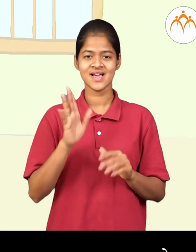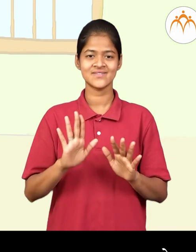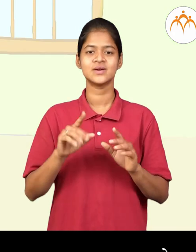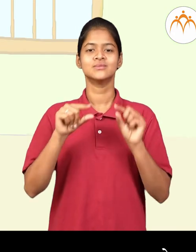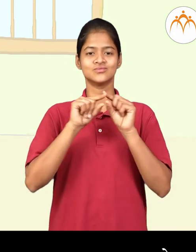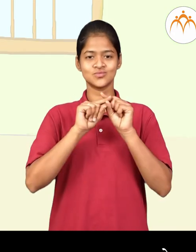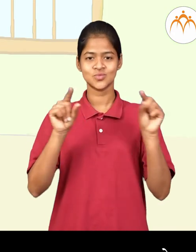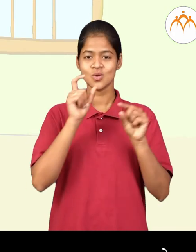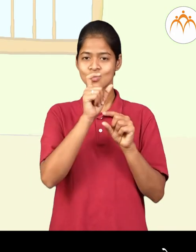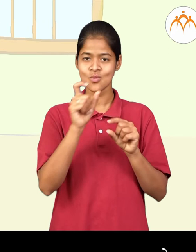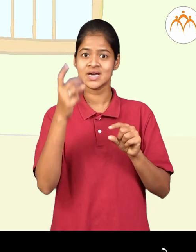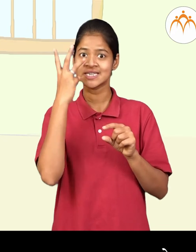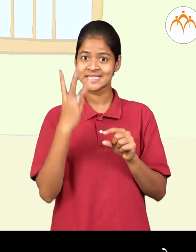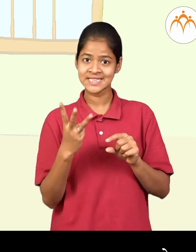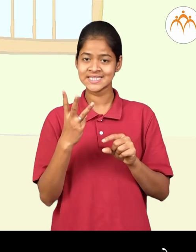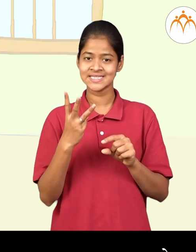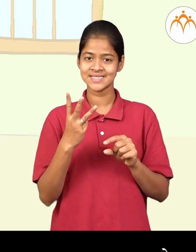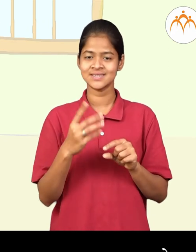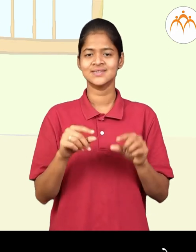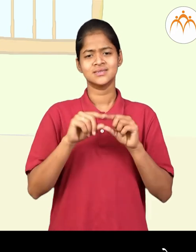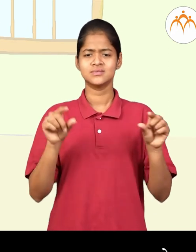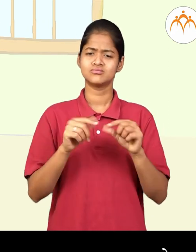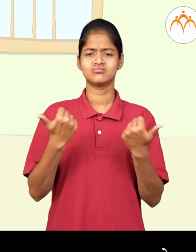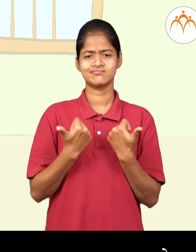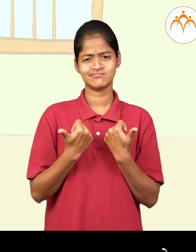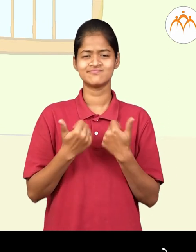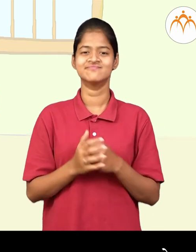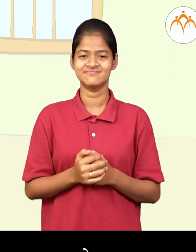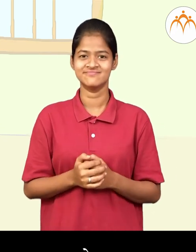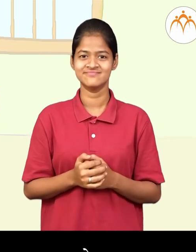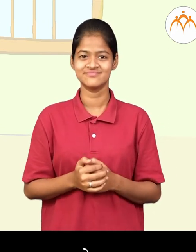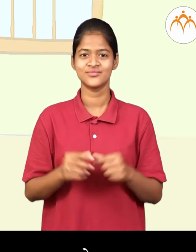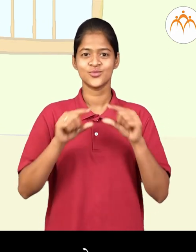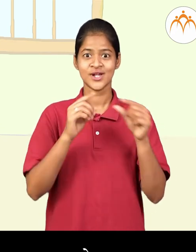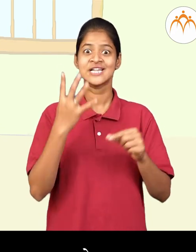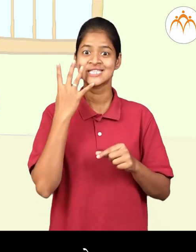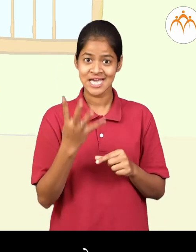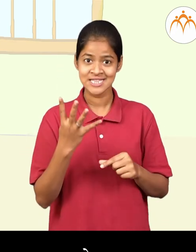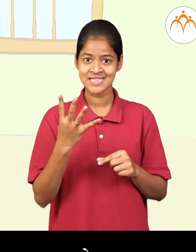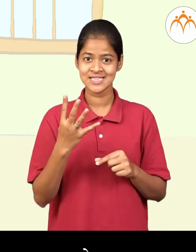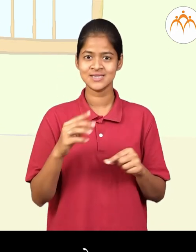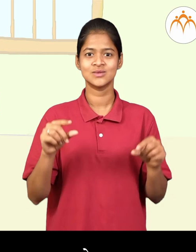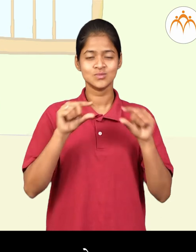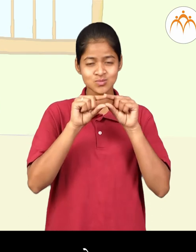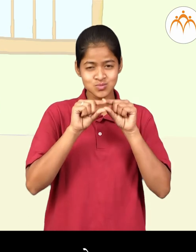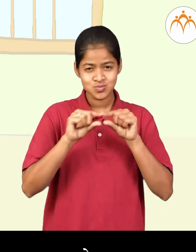तीन शब्द से वाक्य तुम्हारा करता आलेख चार शब्द से वाक्य या स्रवण